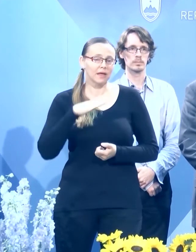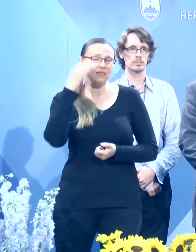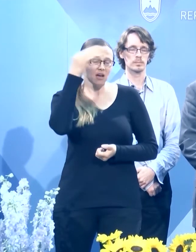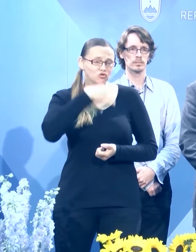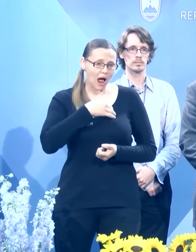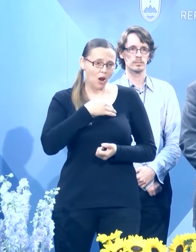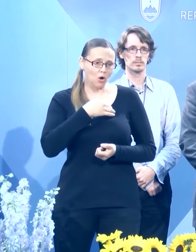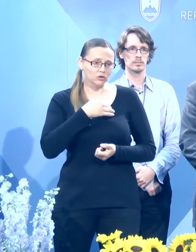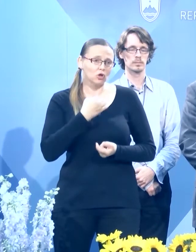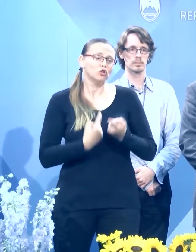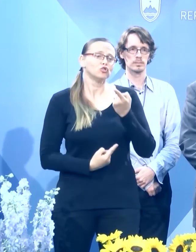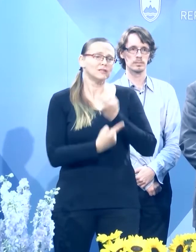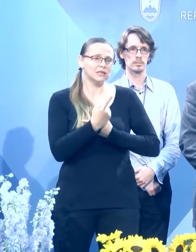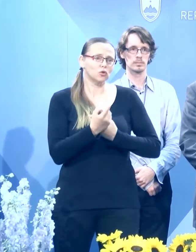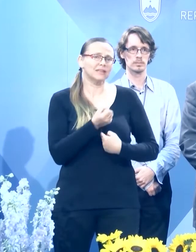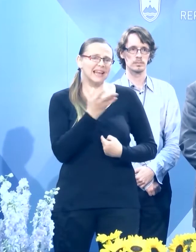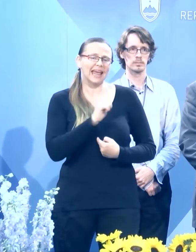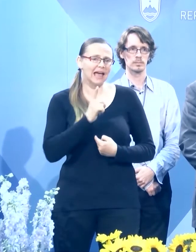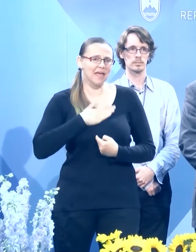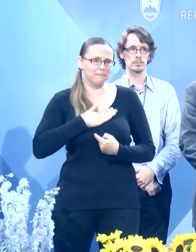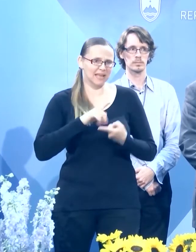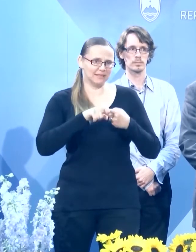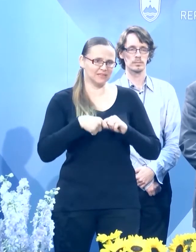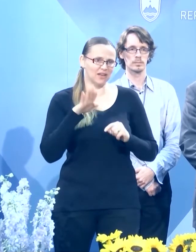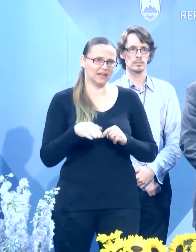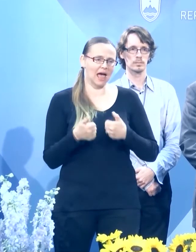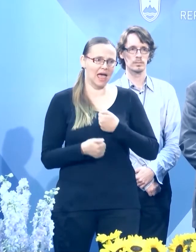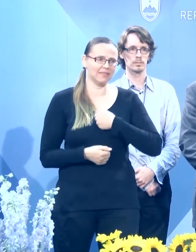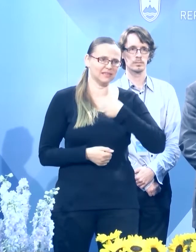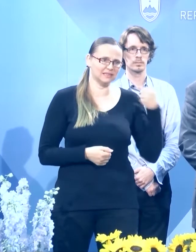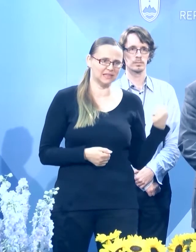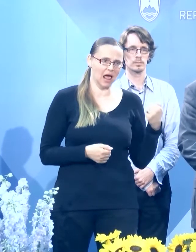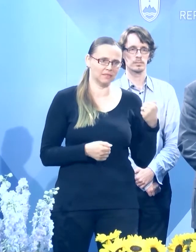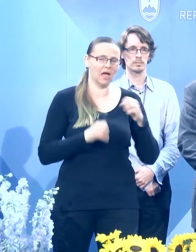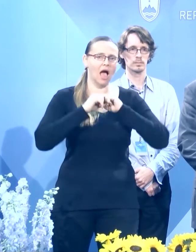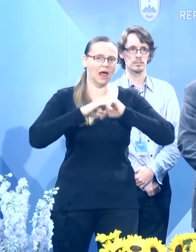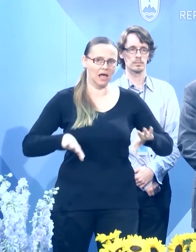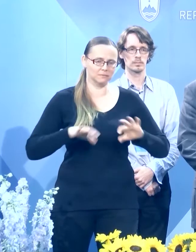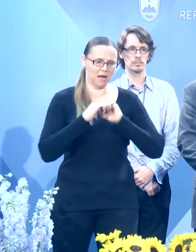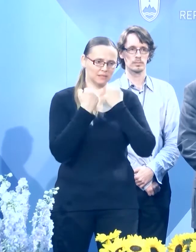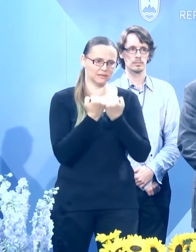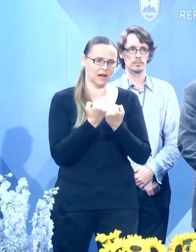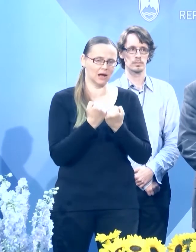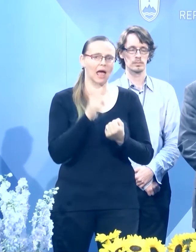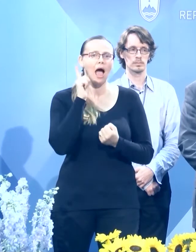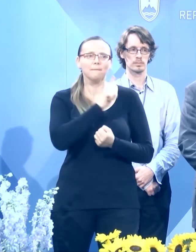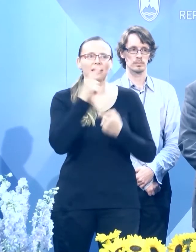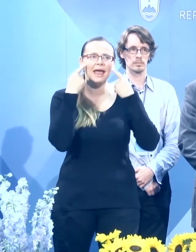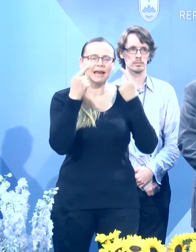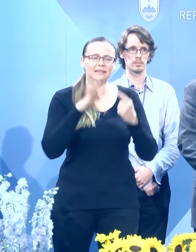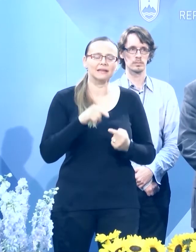Nažalost so se zgodile nekaj neprijetnih stvari, na eni strani šlo za razpad stranke, vendar ne glede na